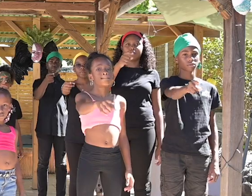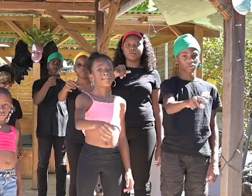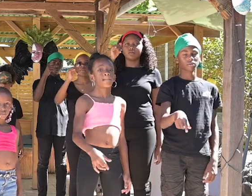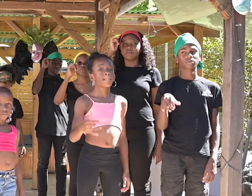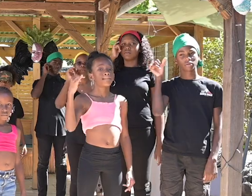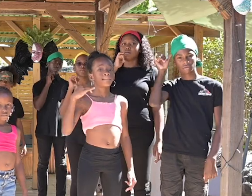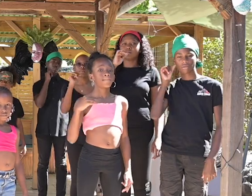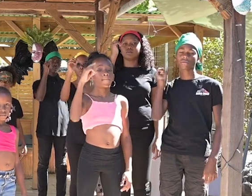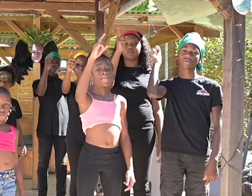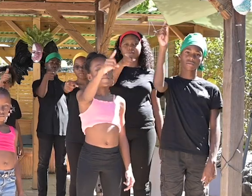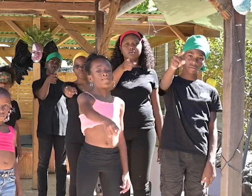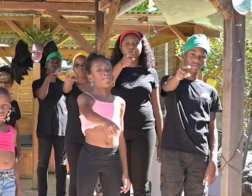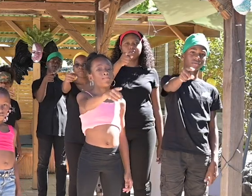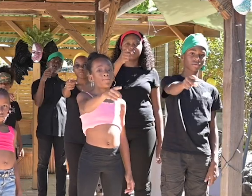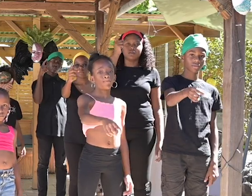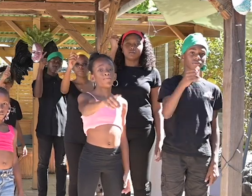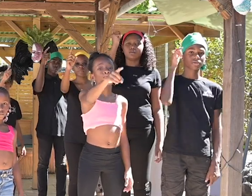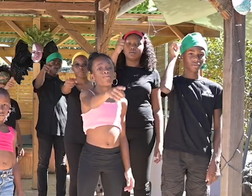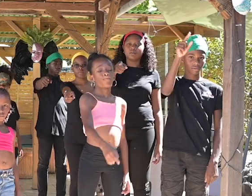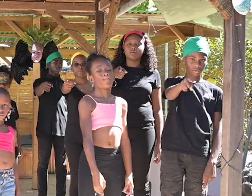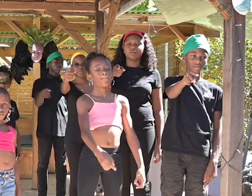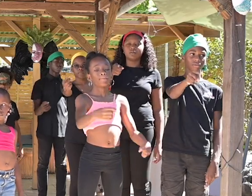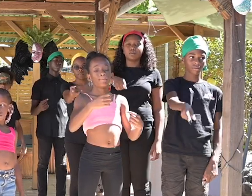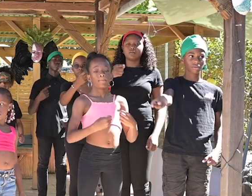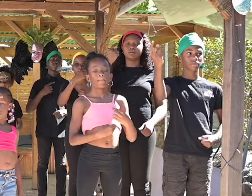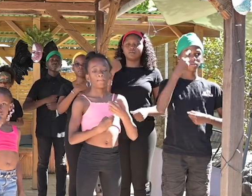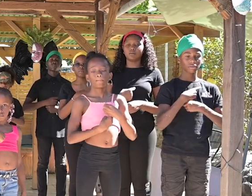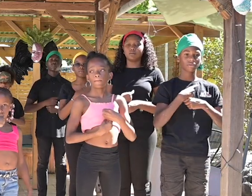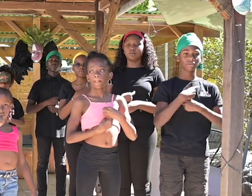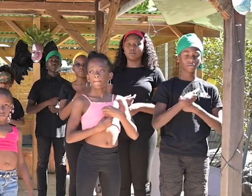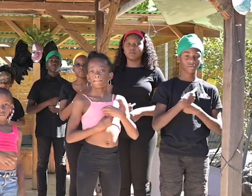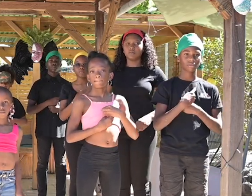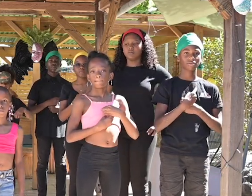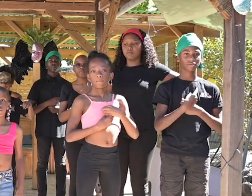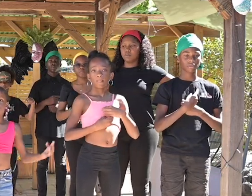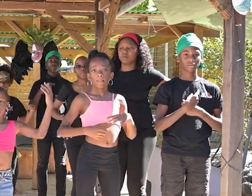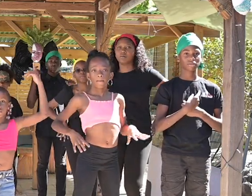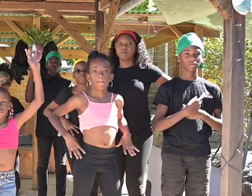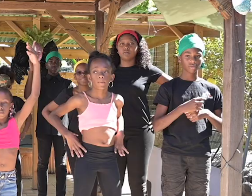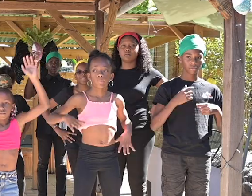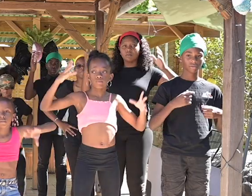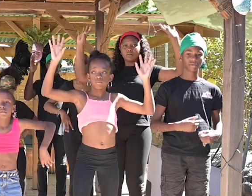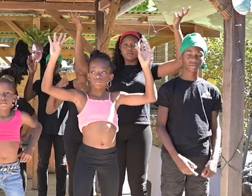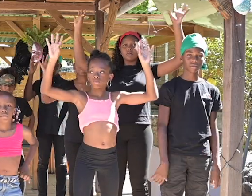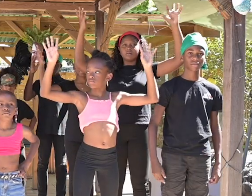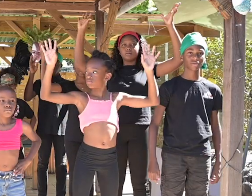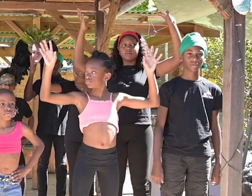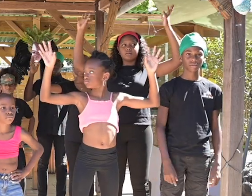la mafia c'est yo, et c'est yo même qui a commandé. Oui.